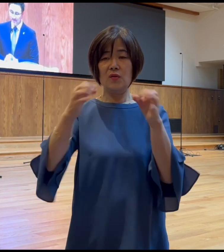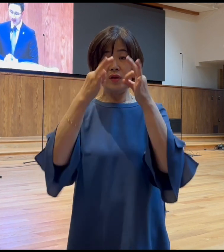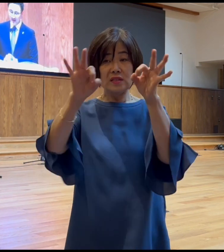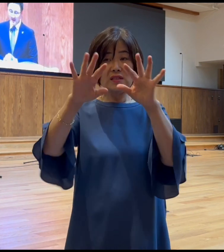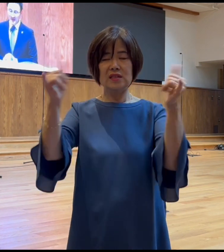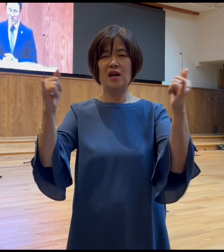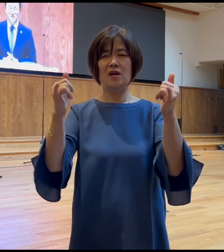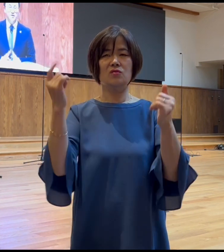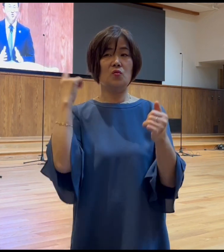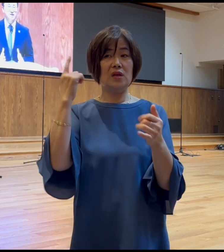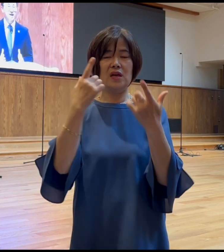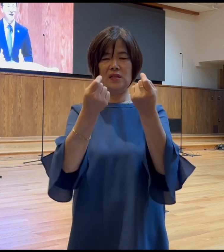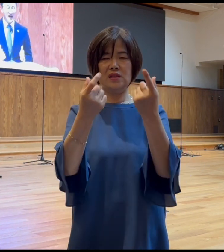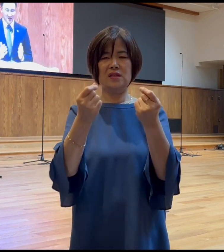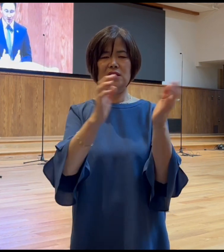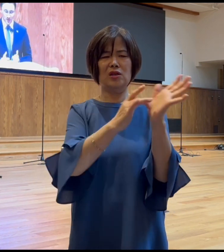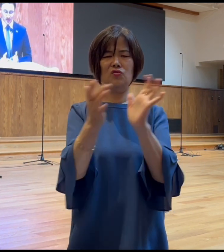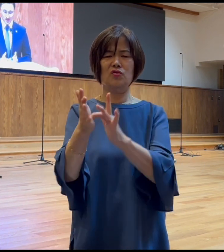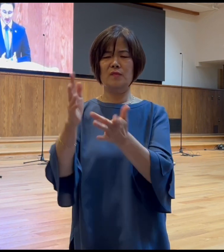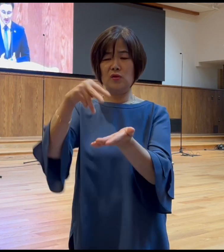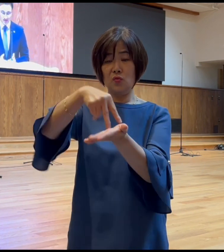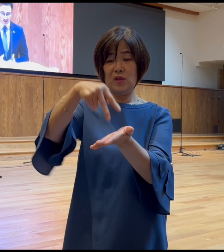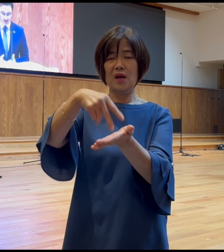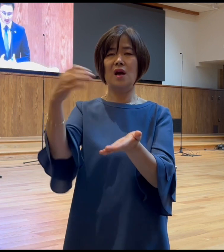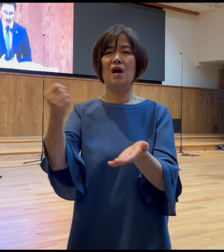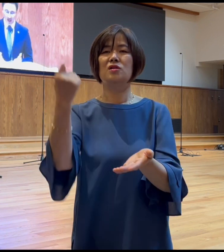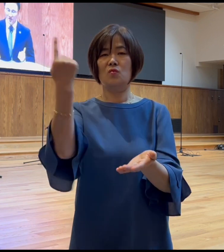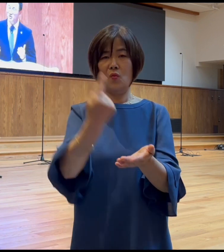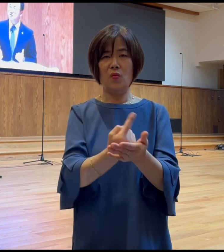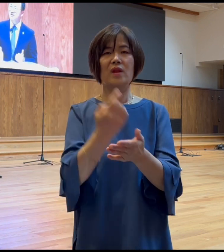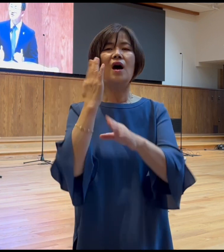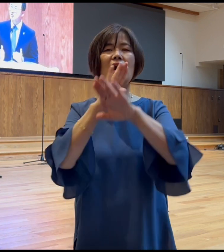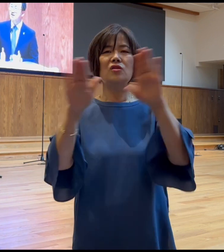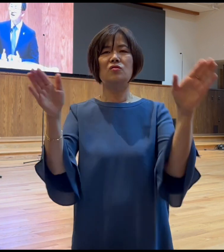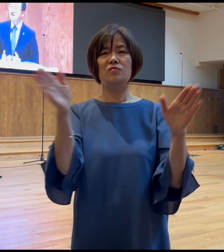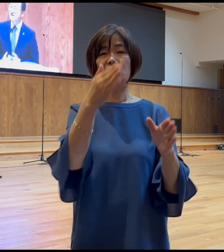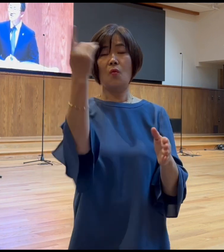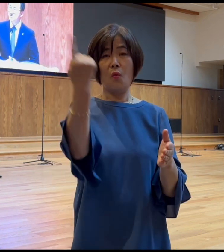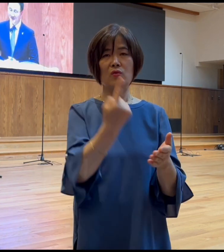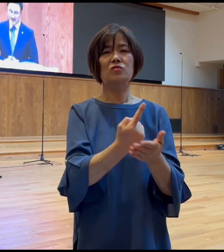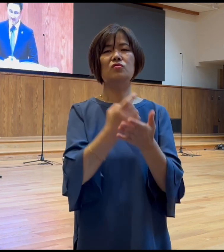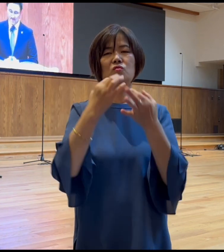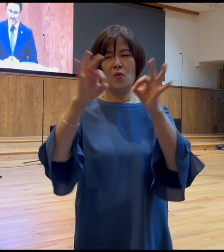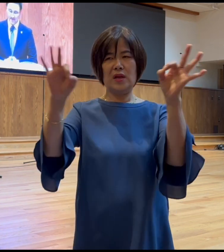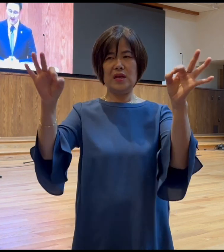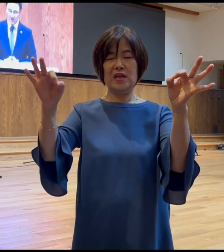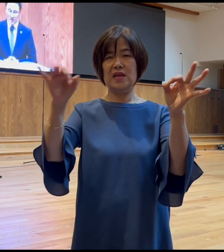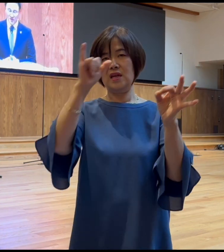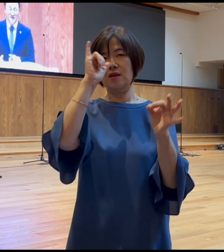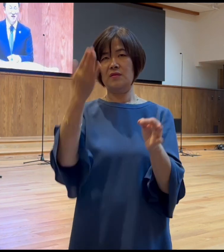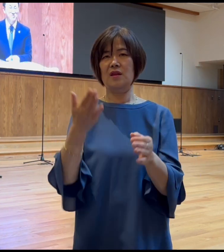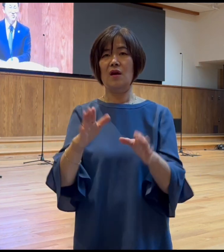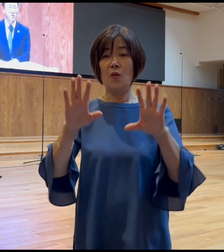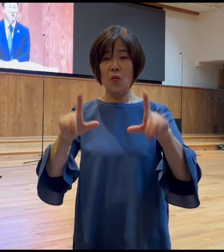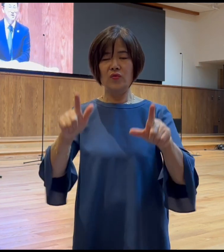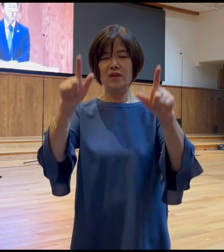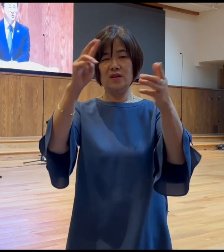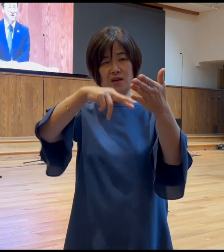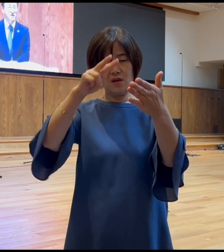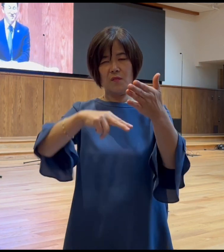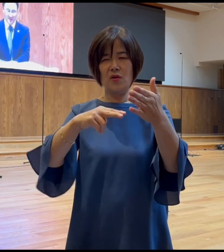소리처럼 예수님의 존재가 가져온 이 하늘로부터 난 소리가 있었습니다. 오늘 우리가